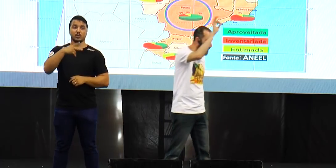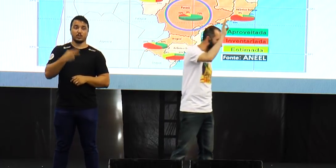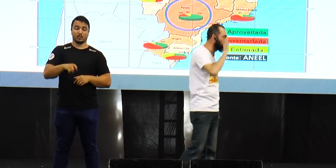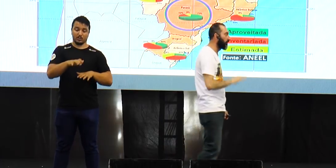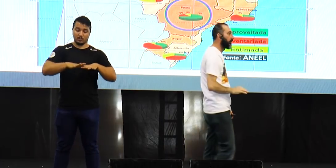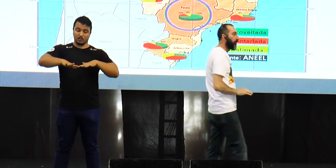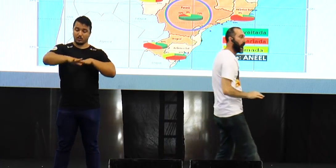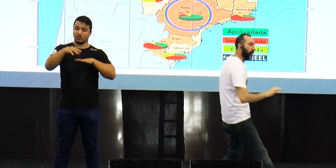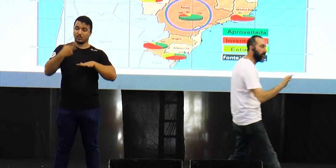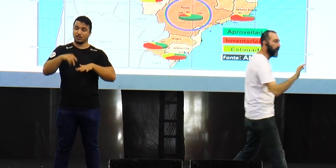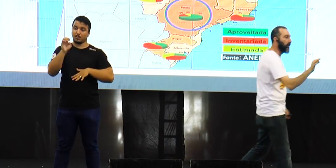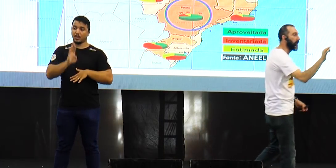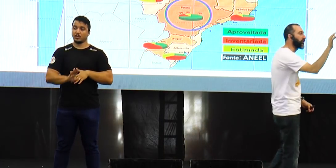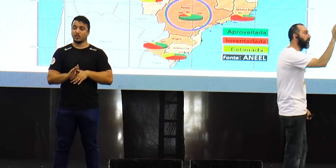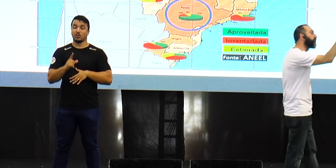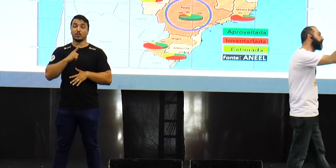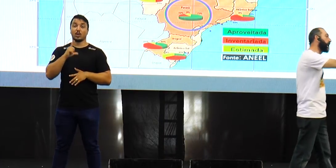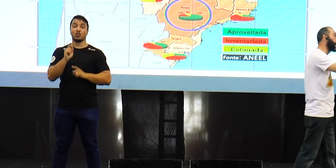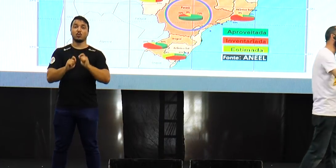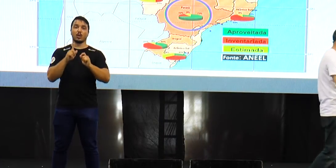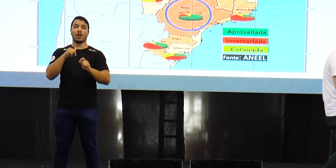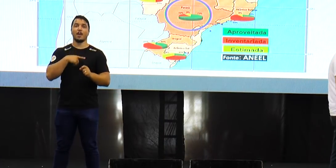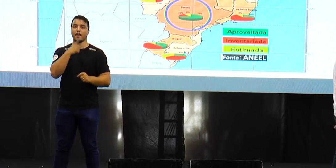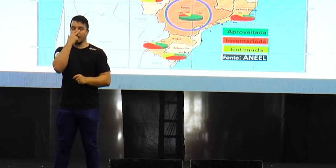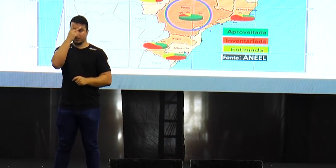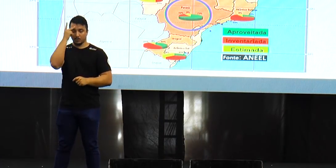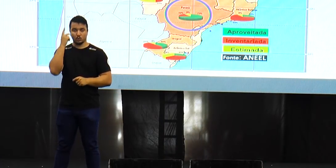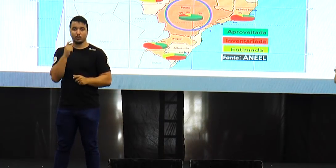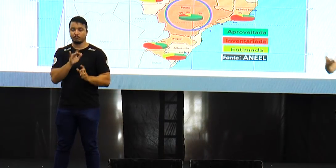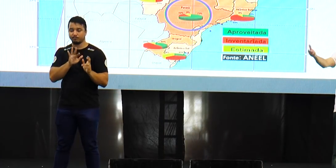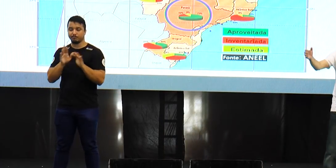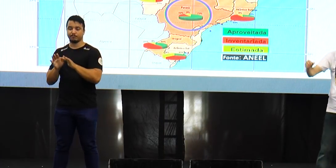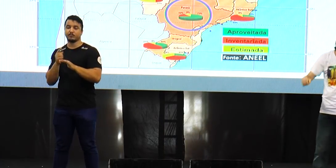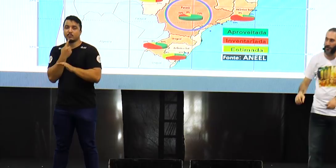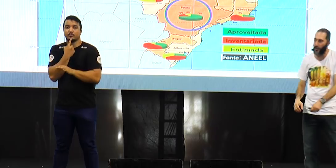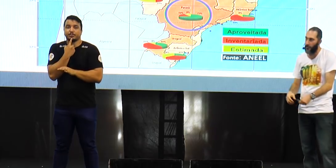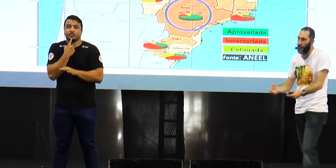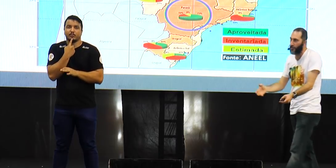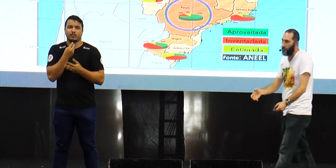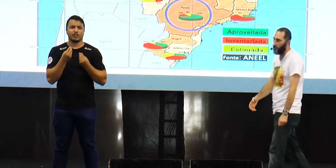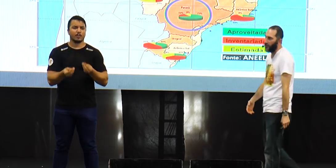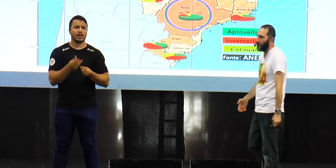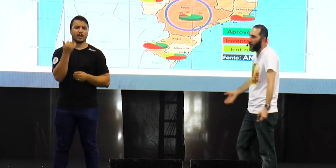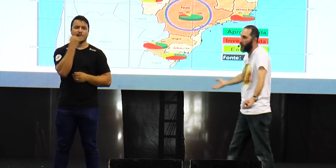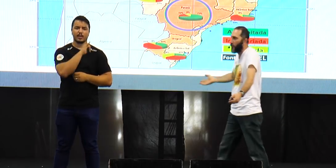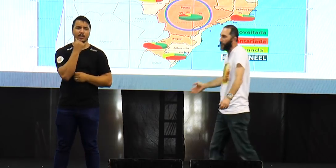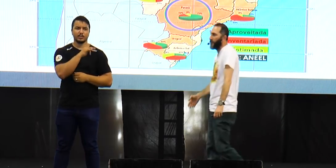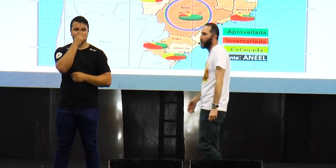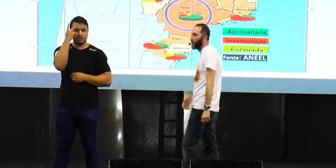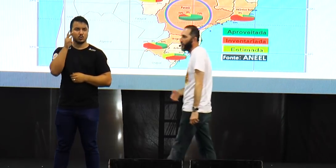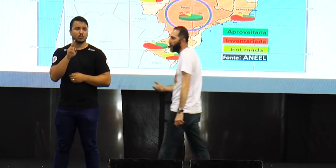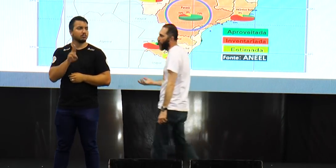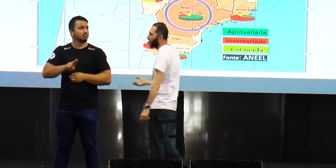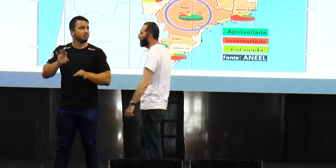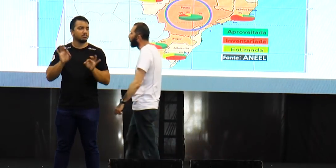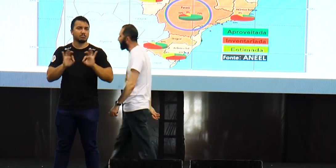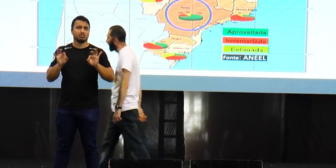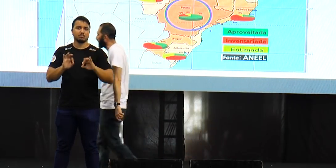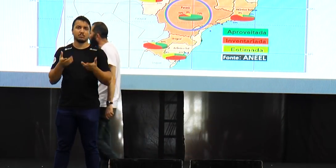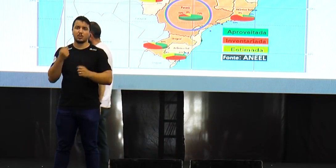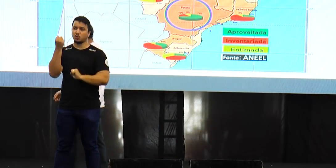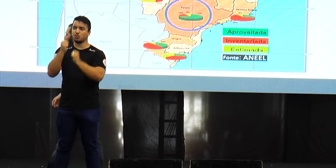brasileiro aproximadamente, ela ainda é uma região despovoada. Então, para que gerar tanta energia numa região que tem tão poucas pessoas, tão